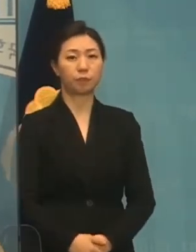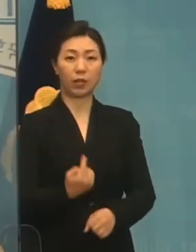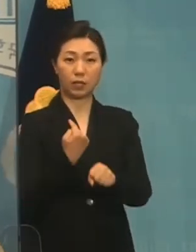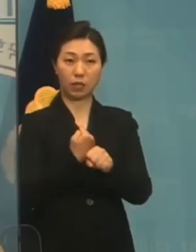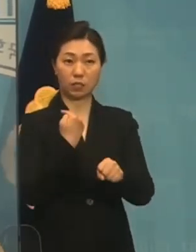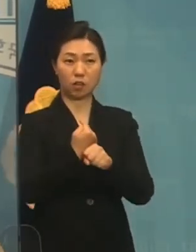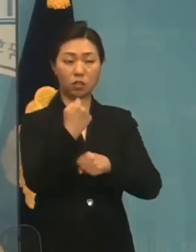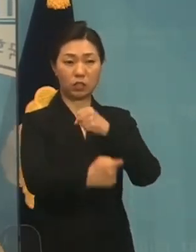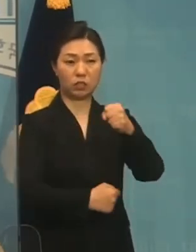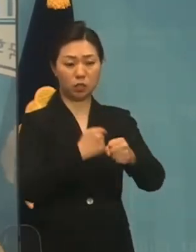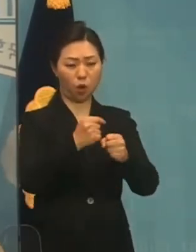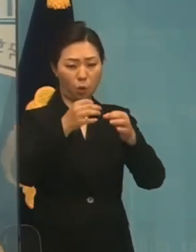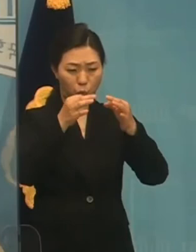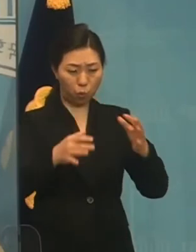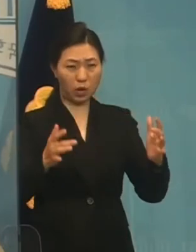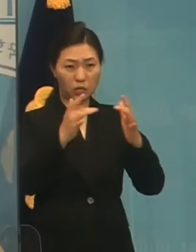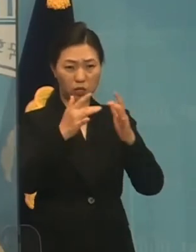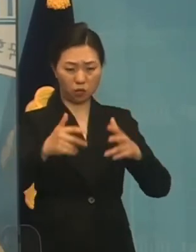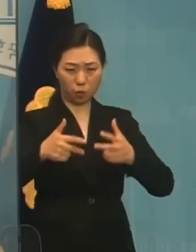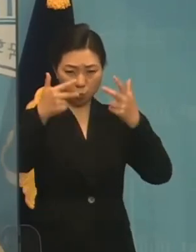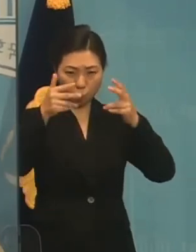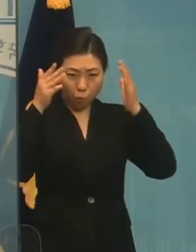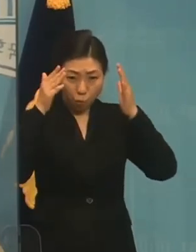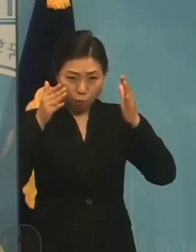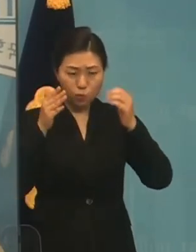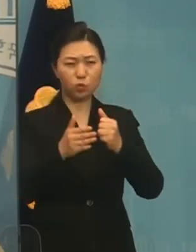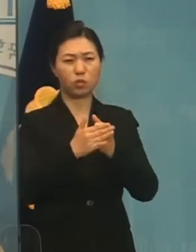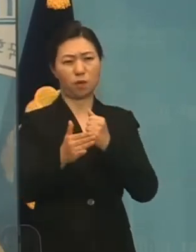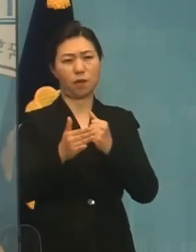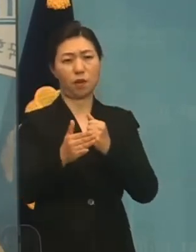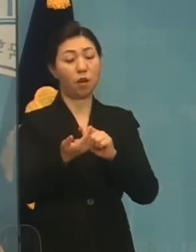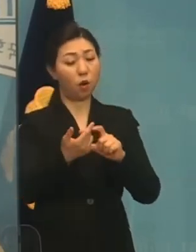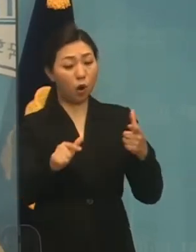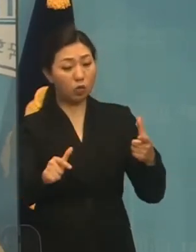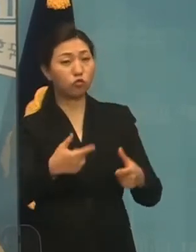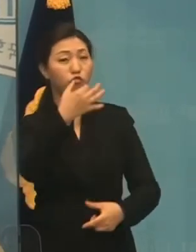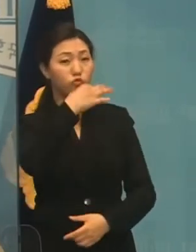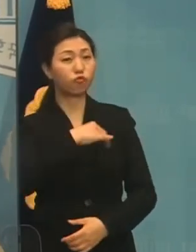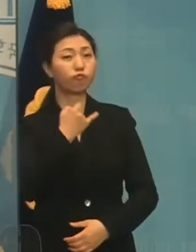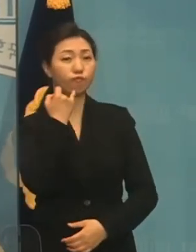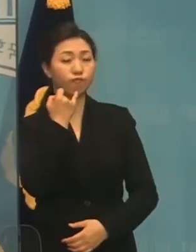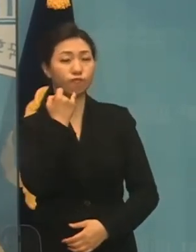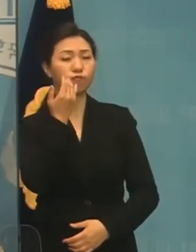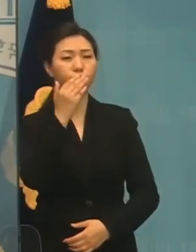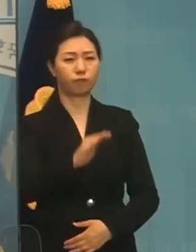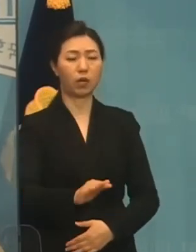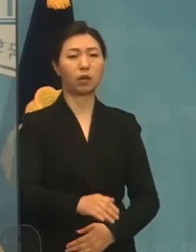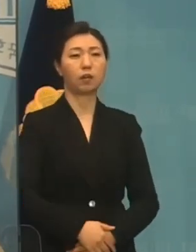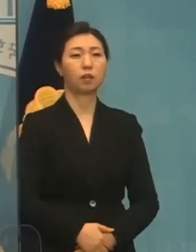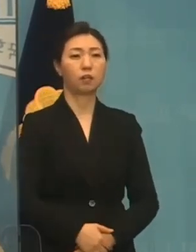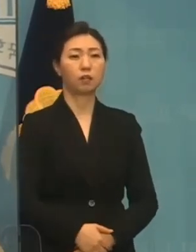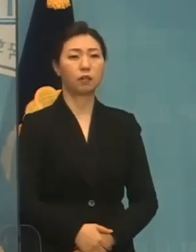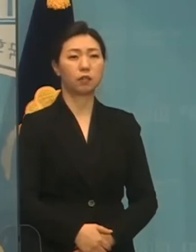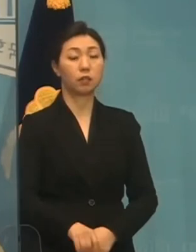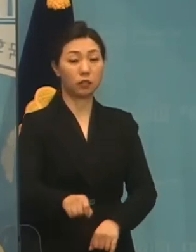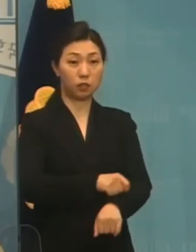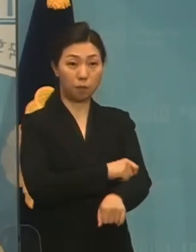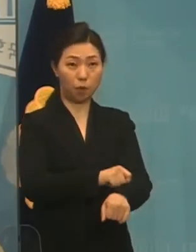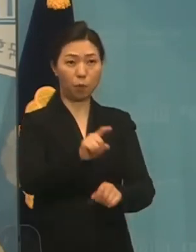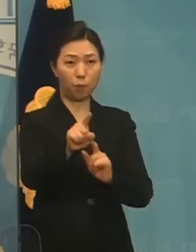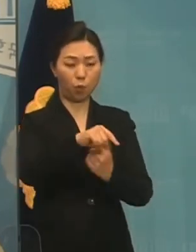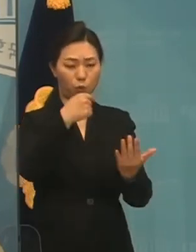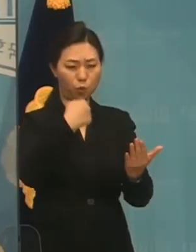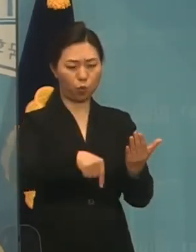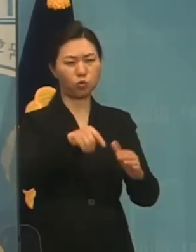작년 1년간 원격 수업을 하면서 상당한 성과가 있었던 것도 사실이지만 특히